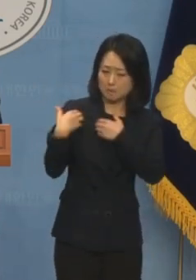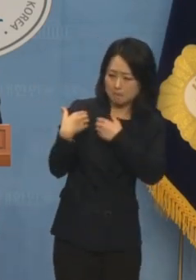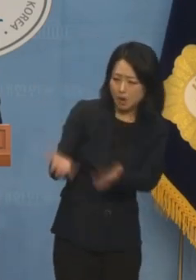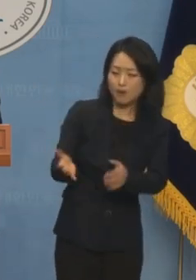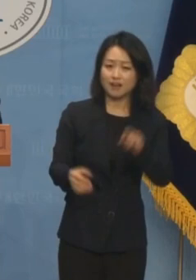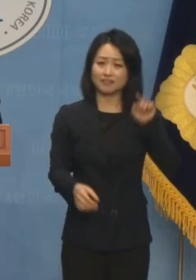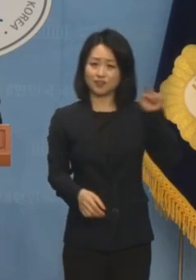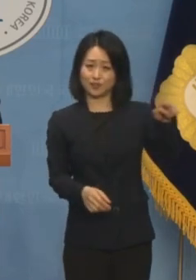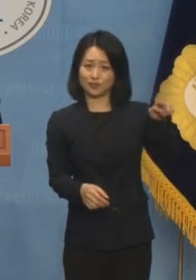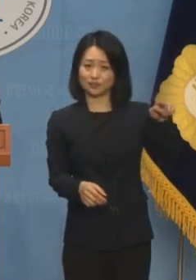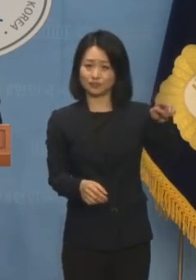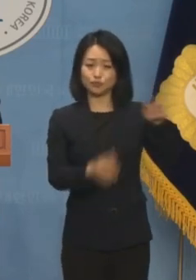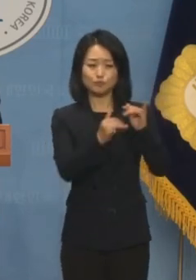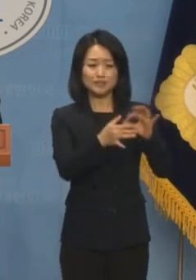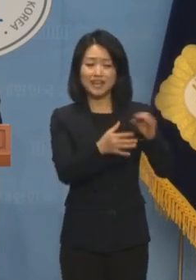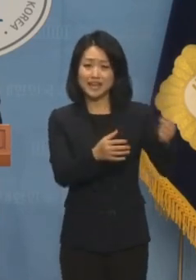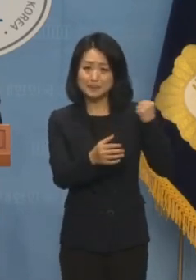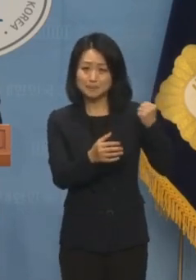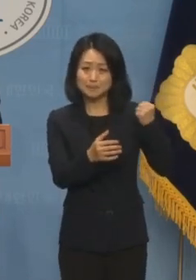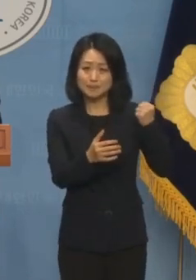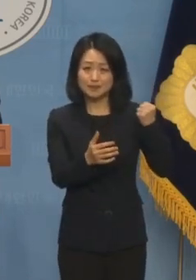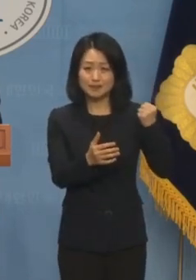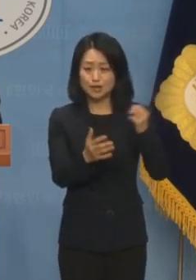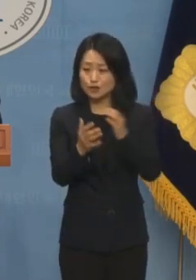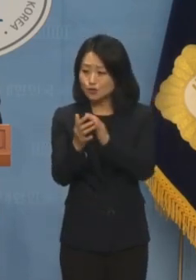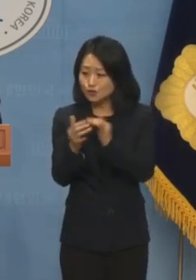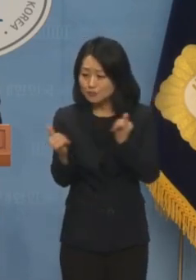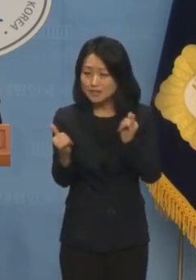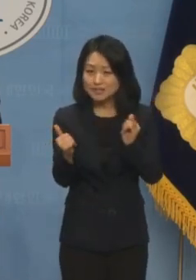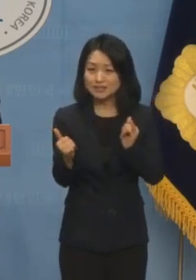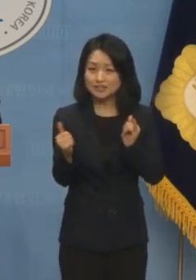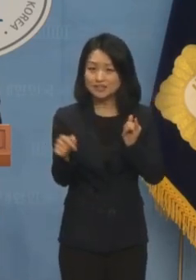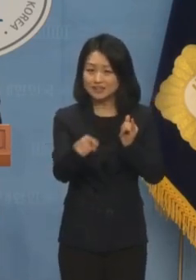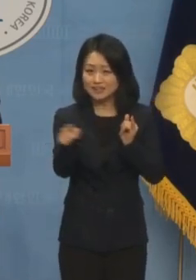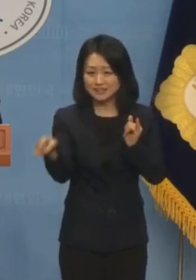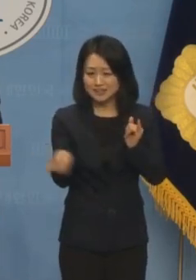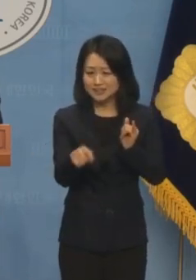방관하는 것이 국민의힘이 국민을 대하는 방식입니까?